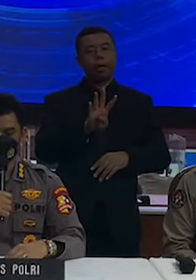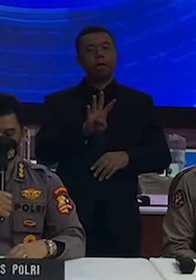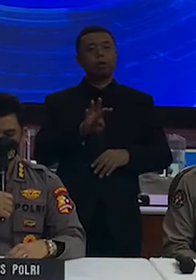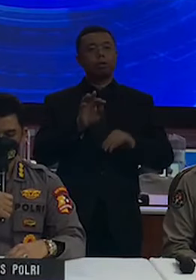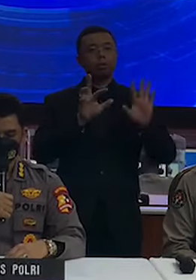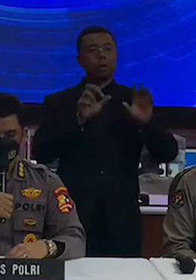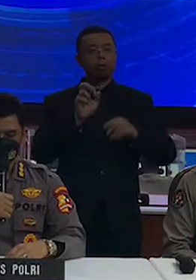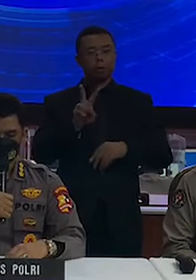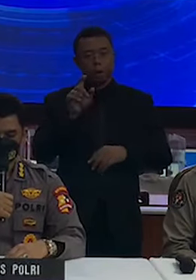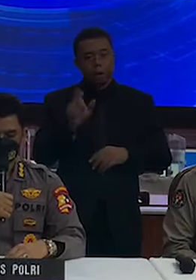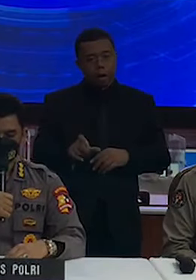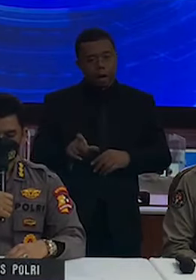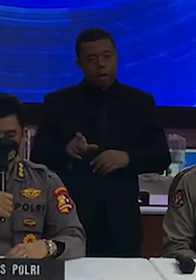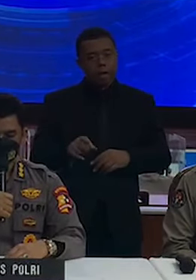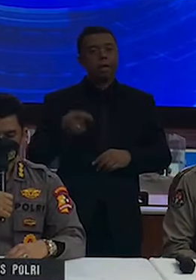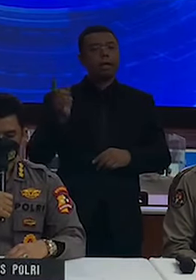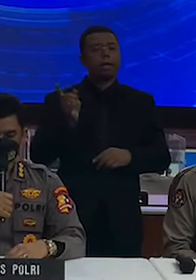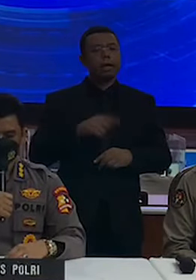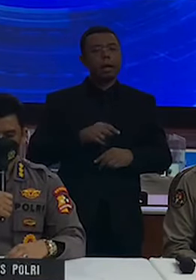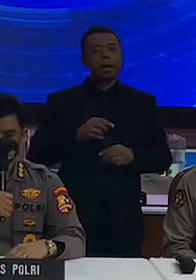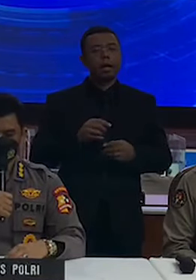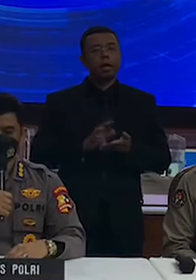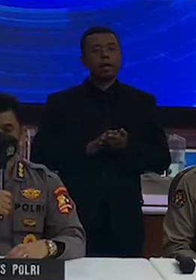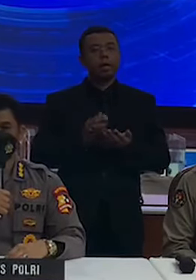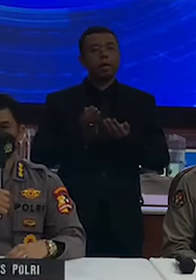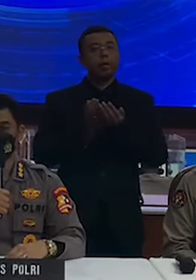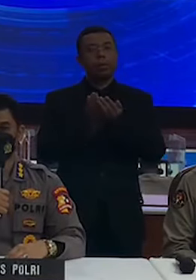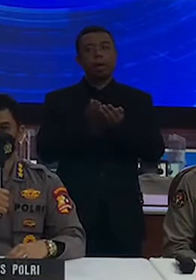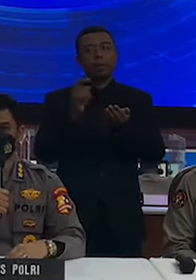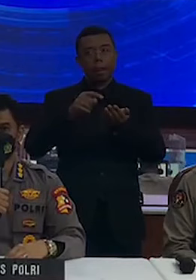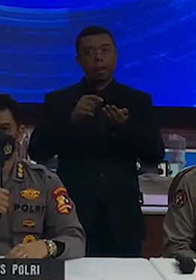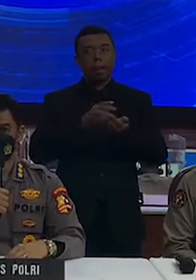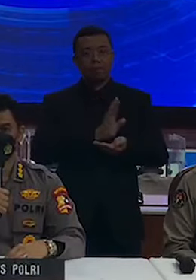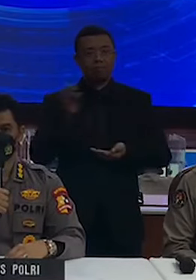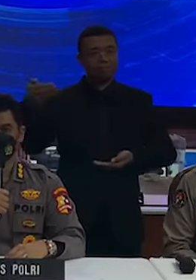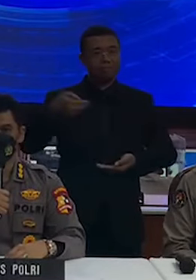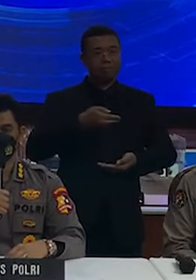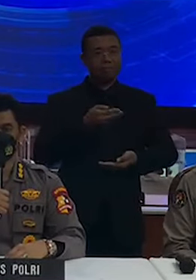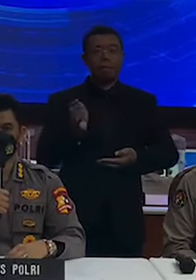139.492 orang. Dari kendaraan laut ini